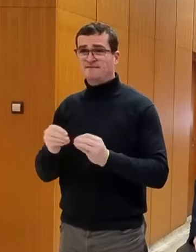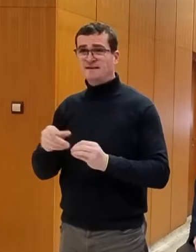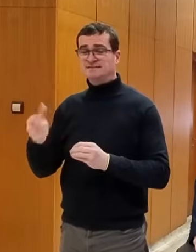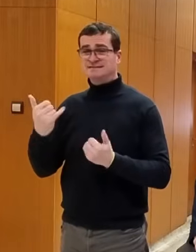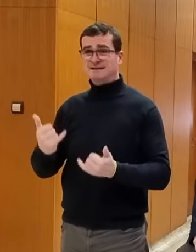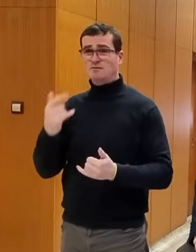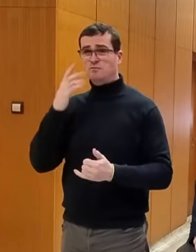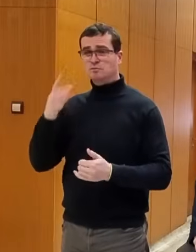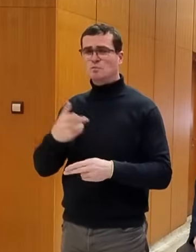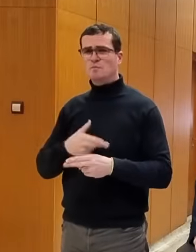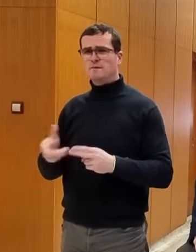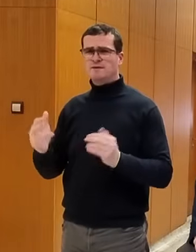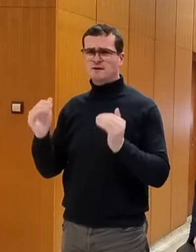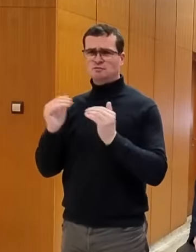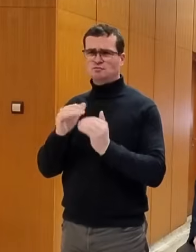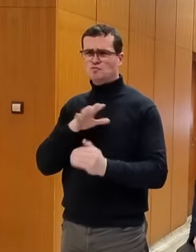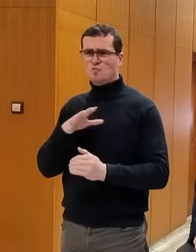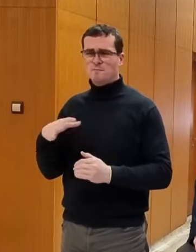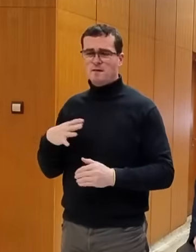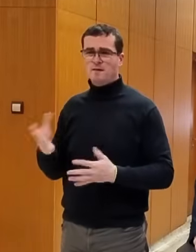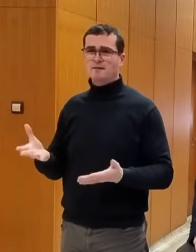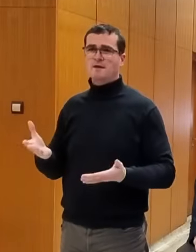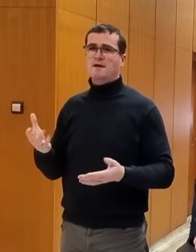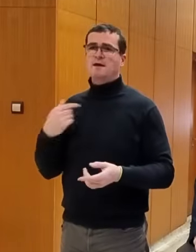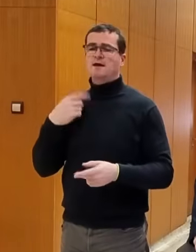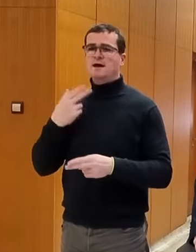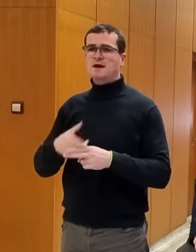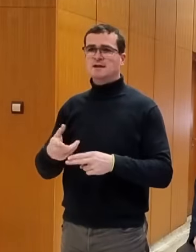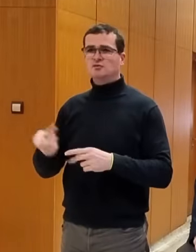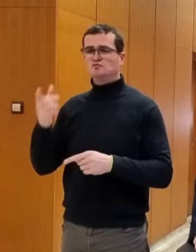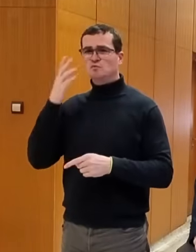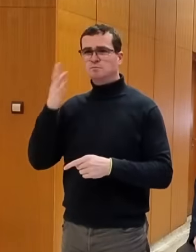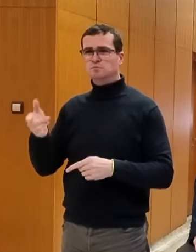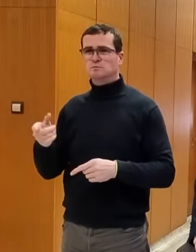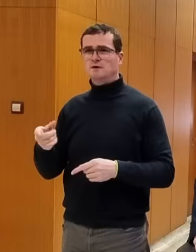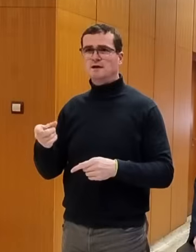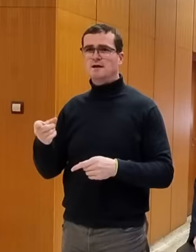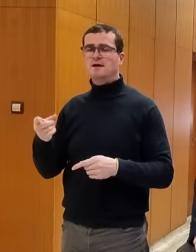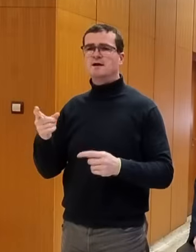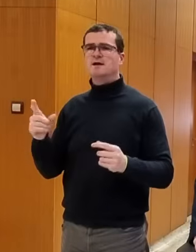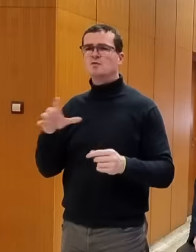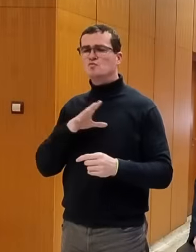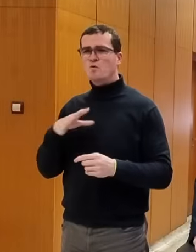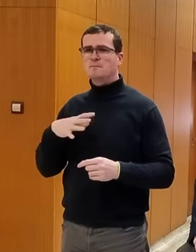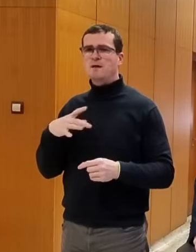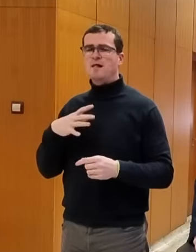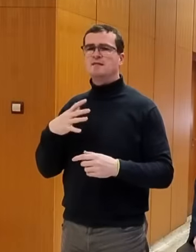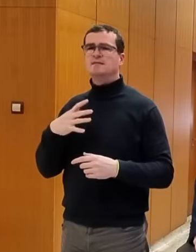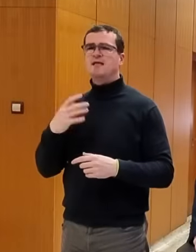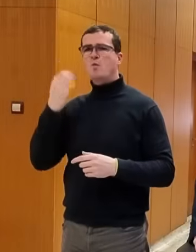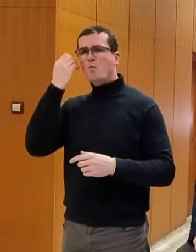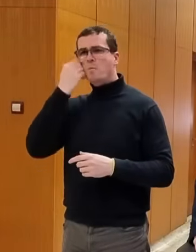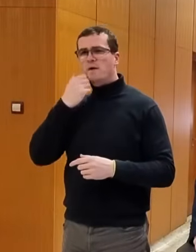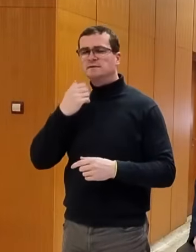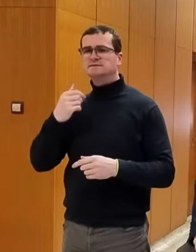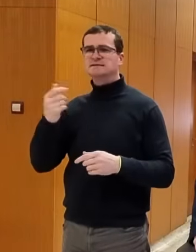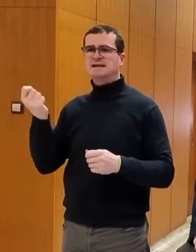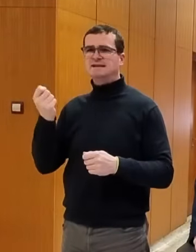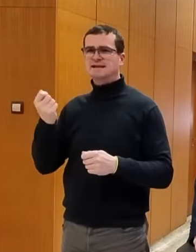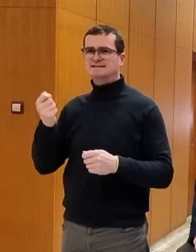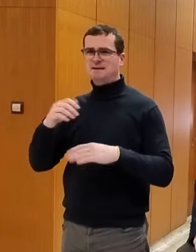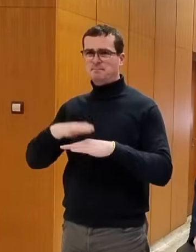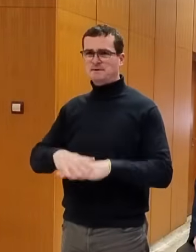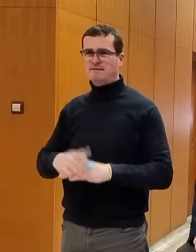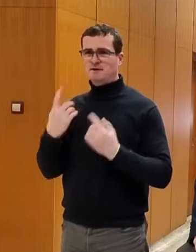ktoré ideme robiť, sú úplne štandardné a idú riešiť štandardizáciu a humanizáciu trestného práva na Slovensku,